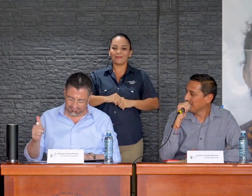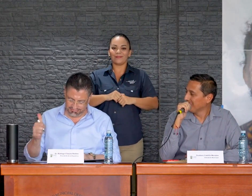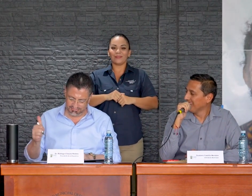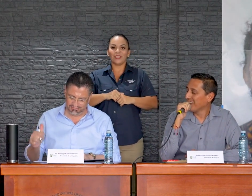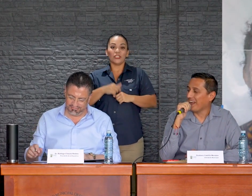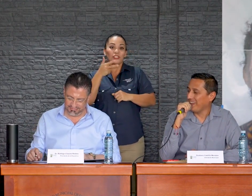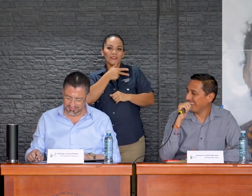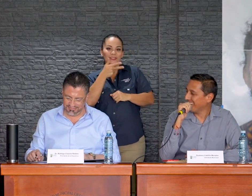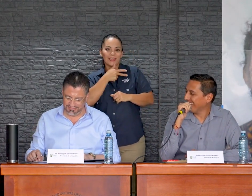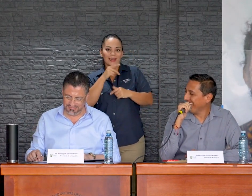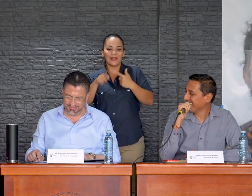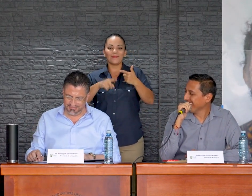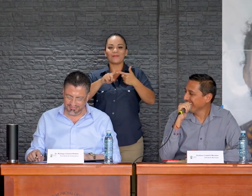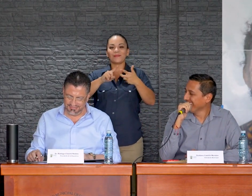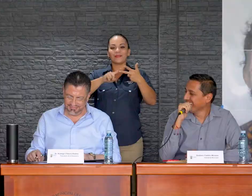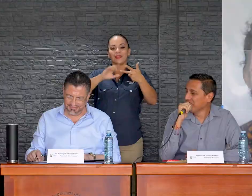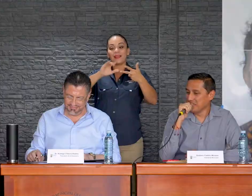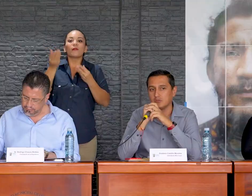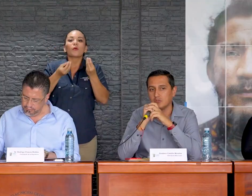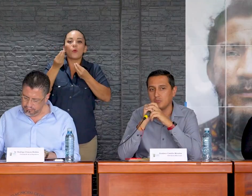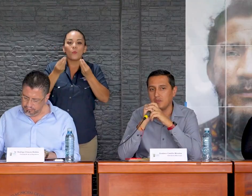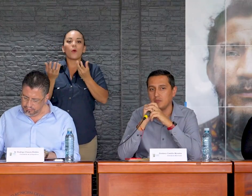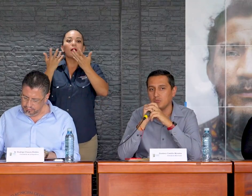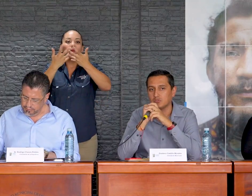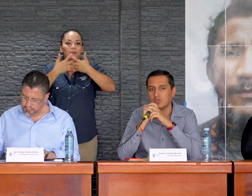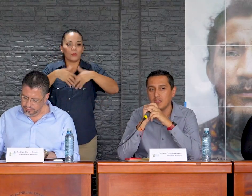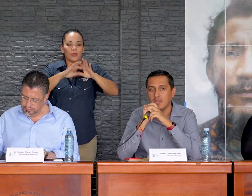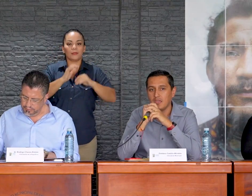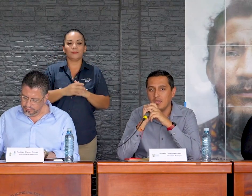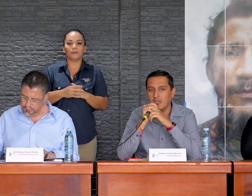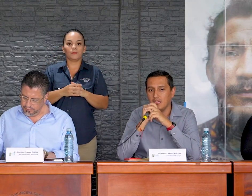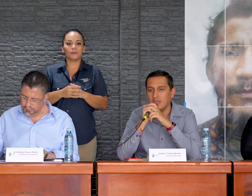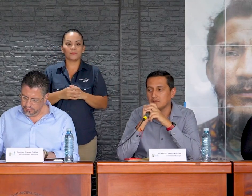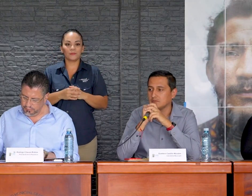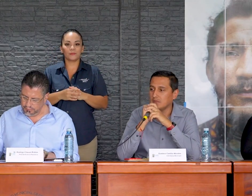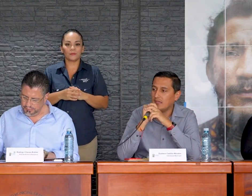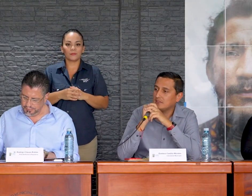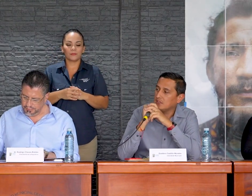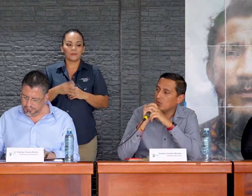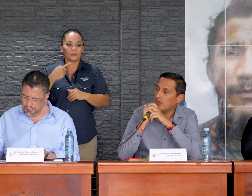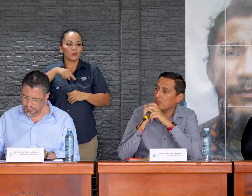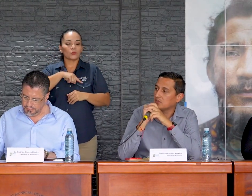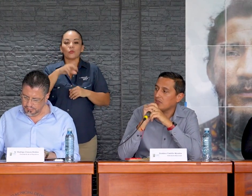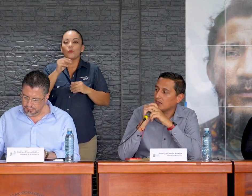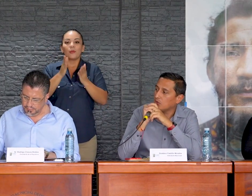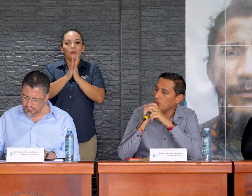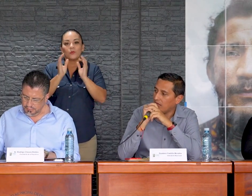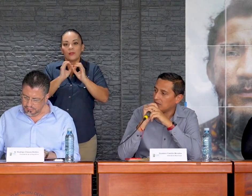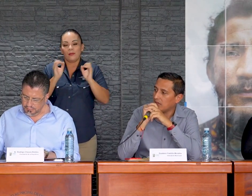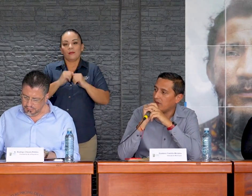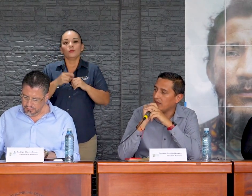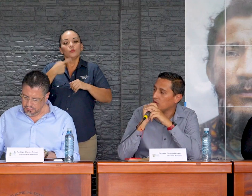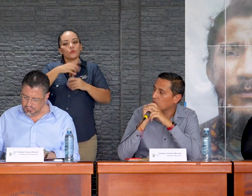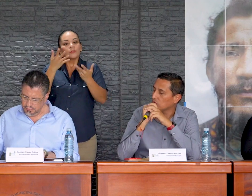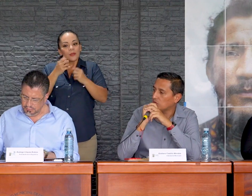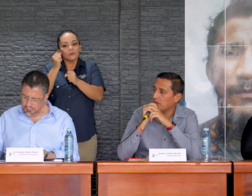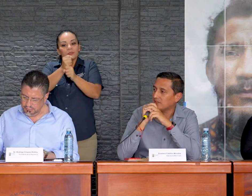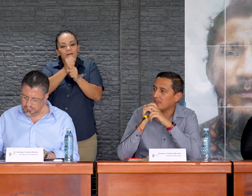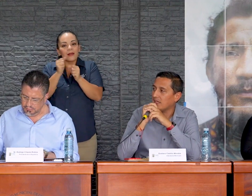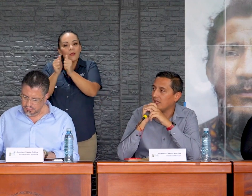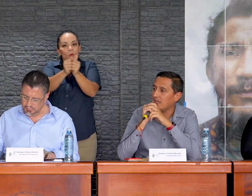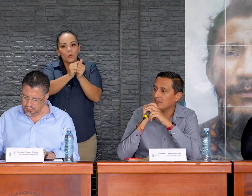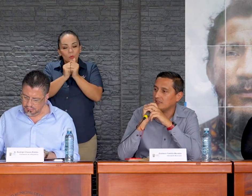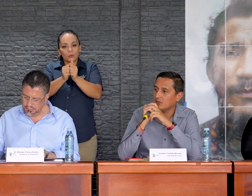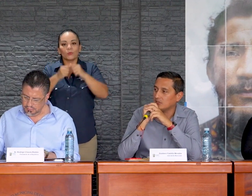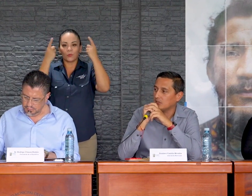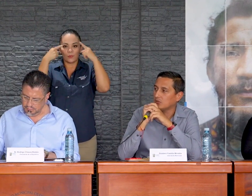jalapeños, cajetas de leche. No pedimos nada, sino que pues articular, trabajar en conjunto para